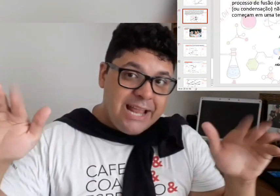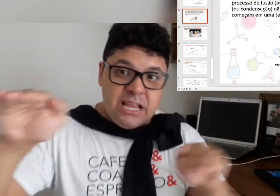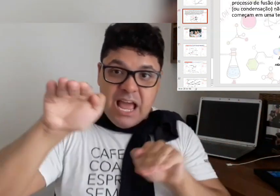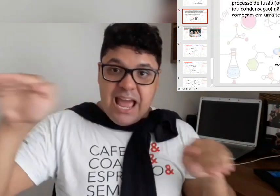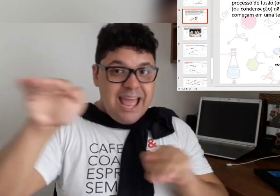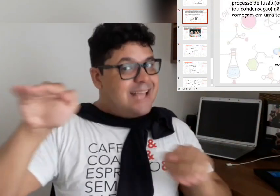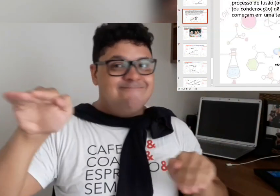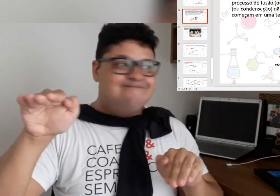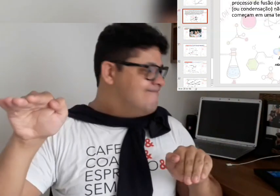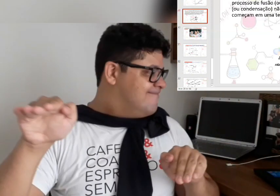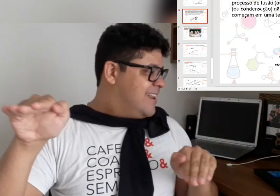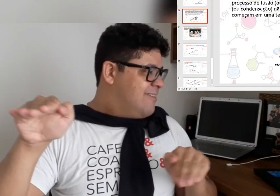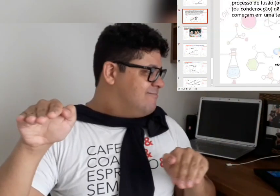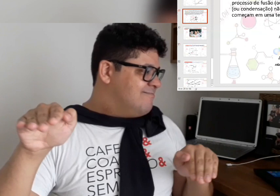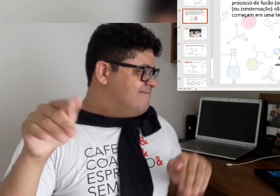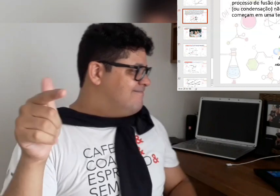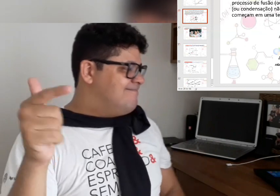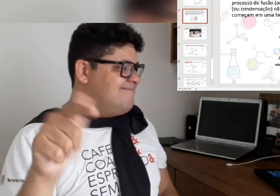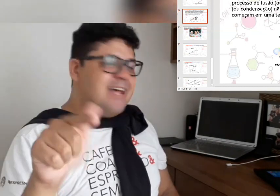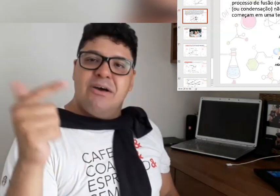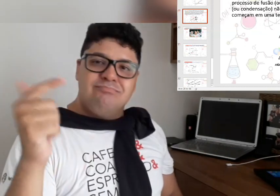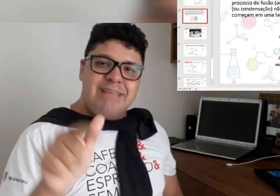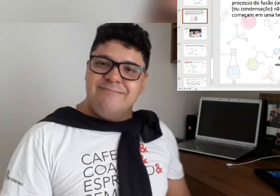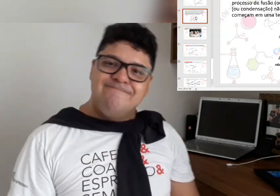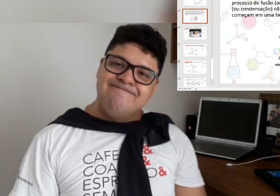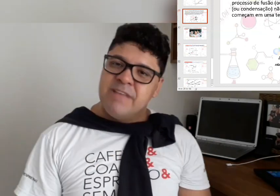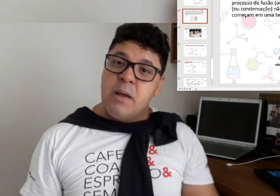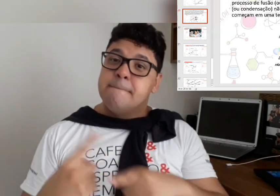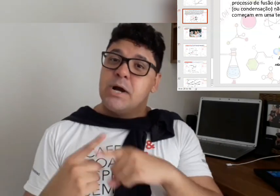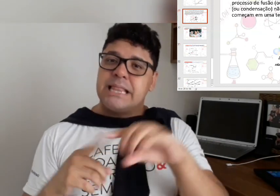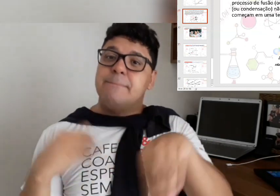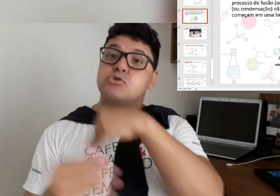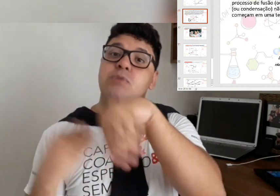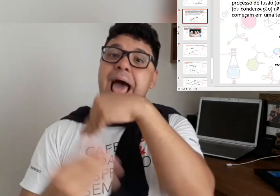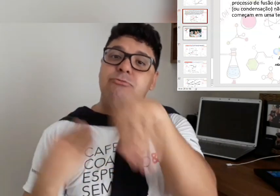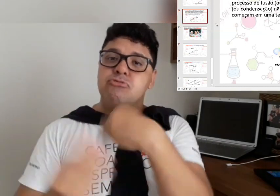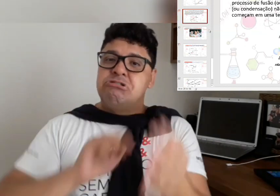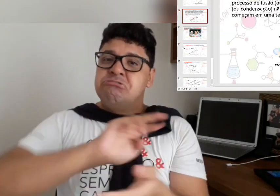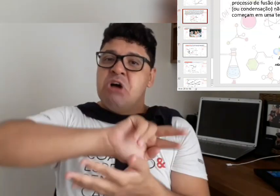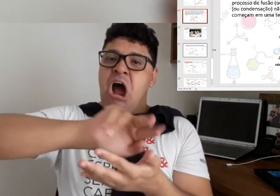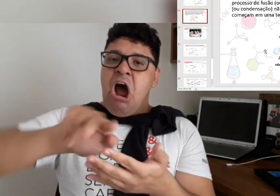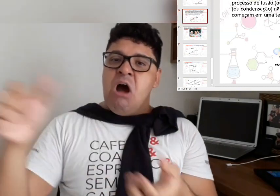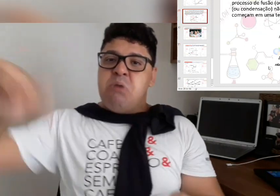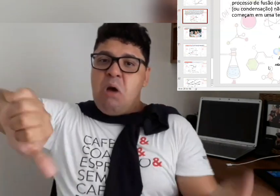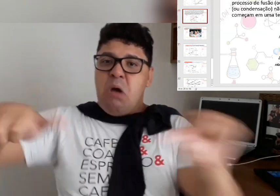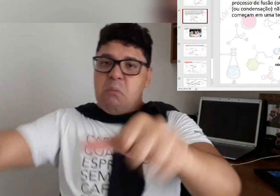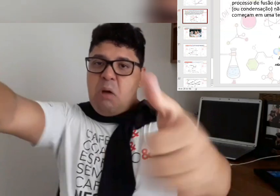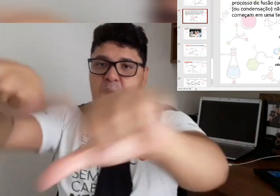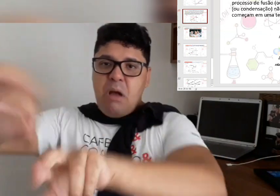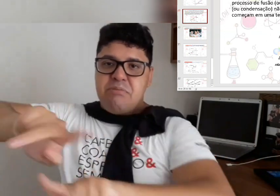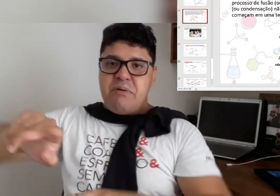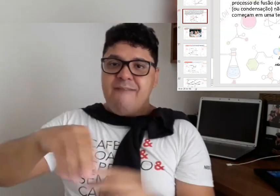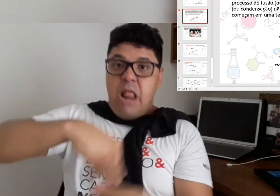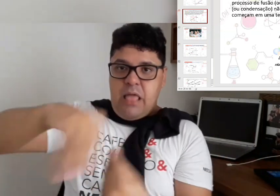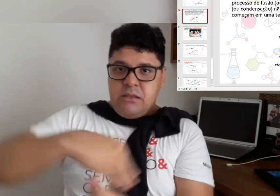uma misturona lá, né? Você não tem ponto de fusão e ebulição pré-definido. Então, se é